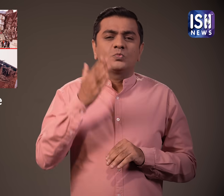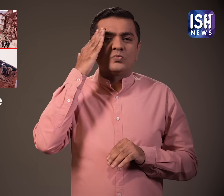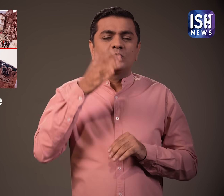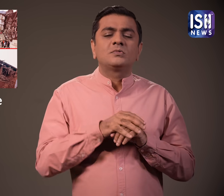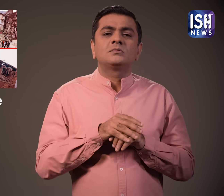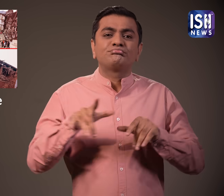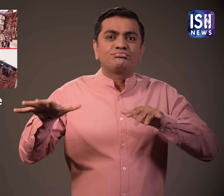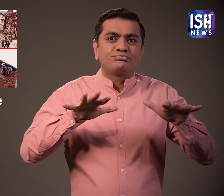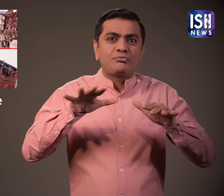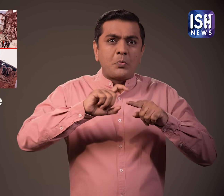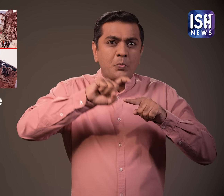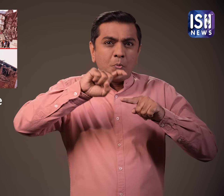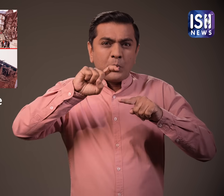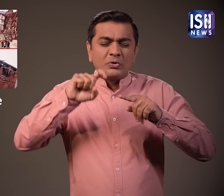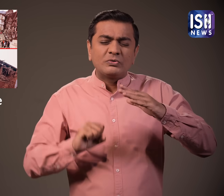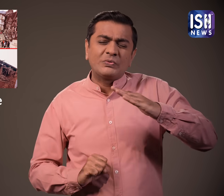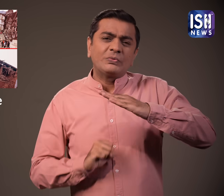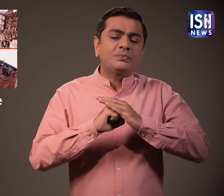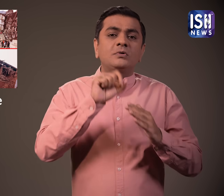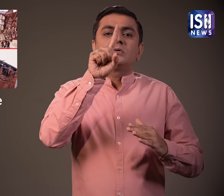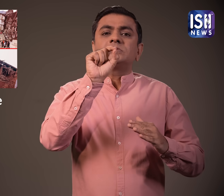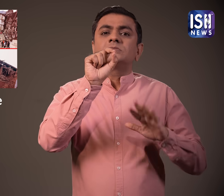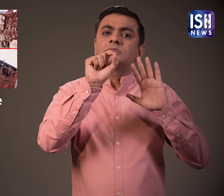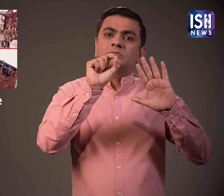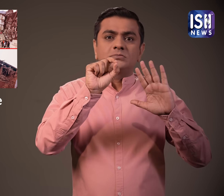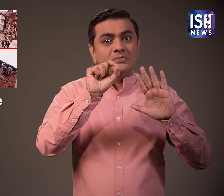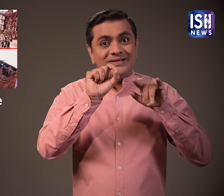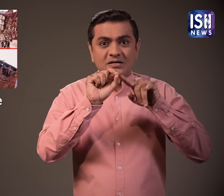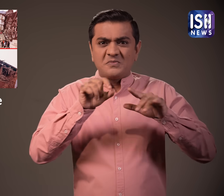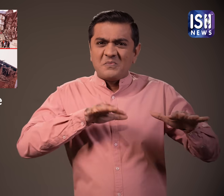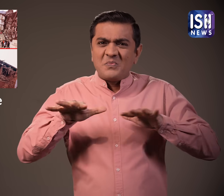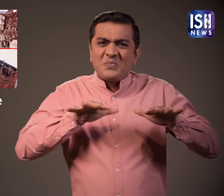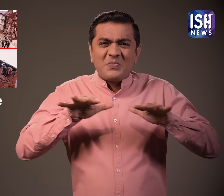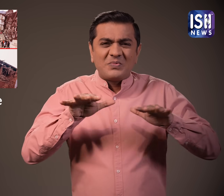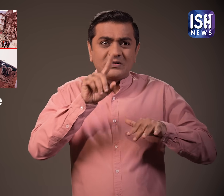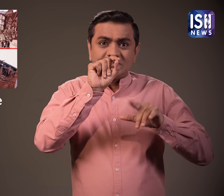विक्टर स्केल पर इसकी तिवरता 6.94 दर्च की गई जिसमें अधिकतम